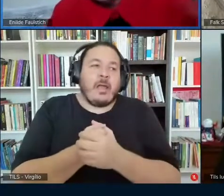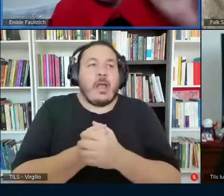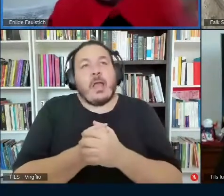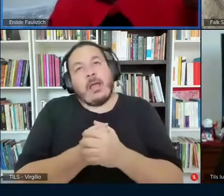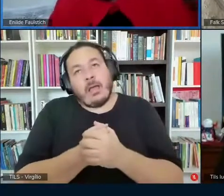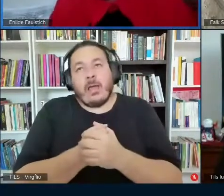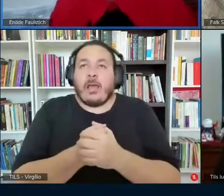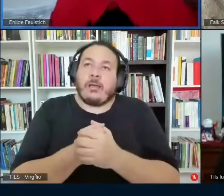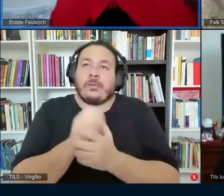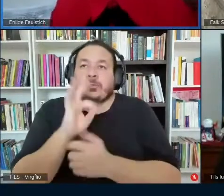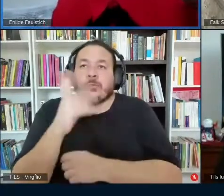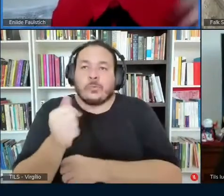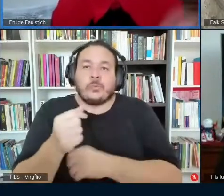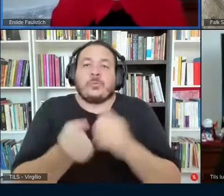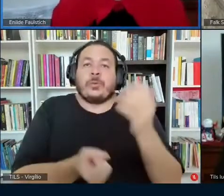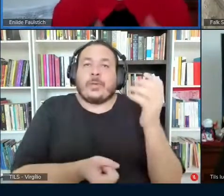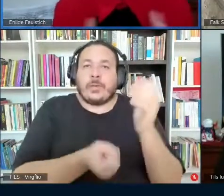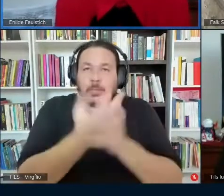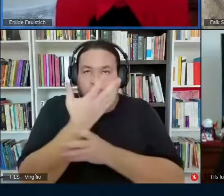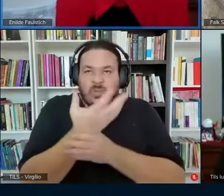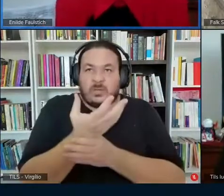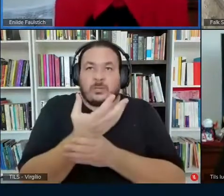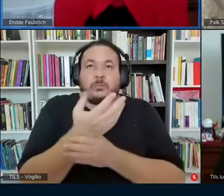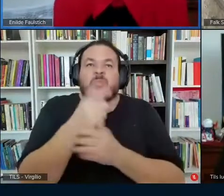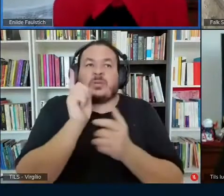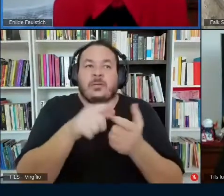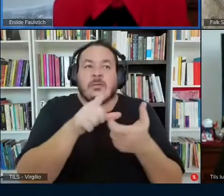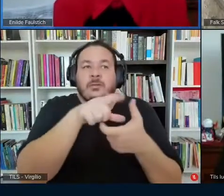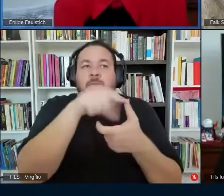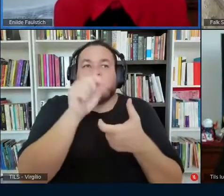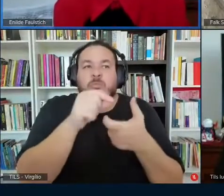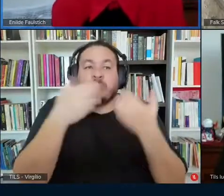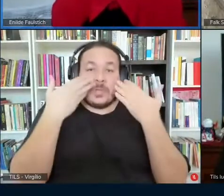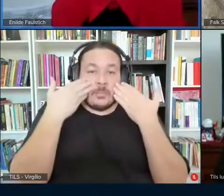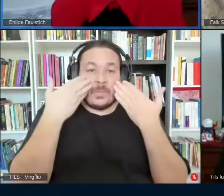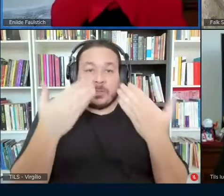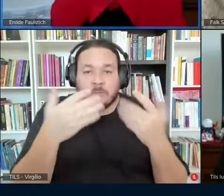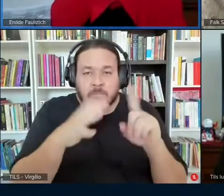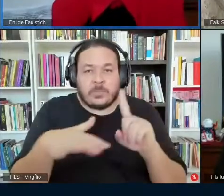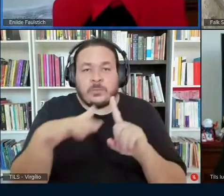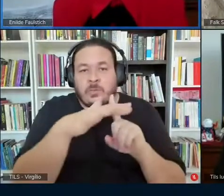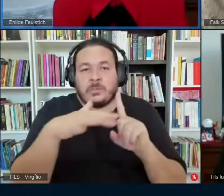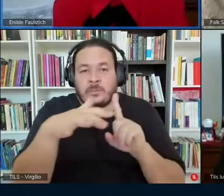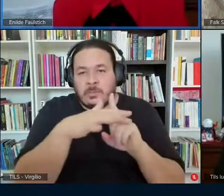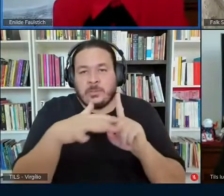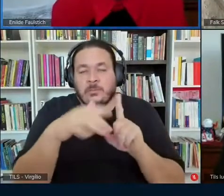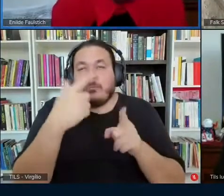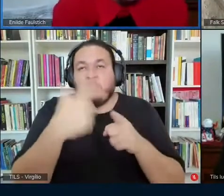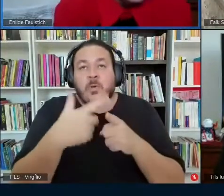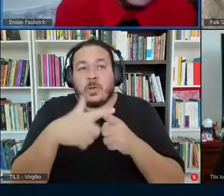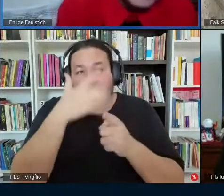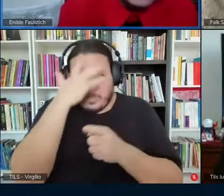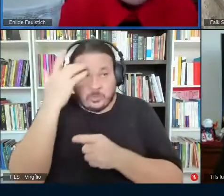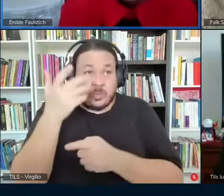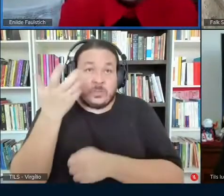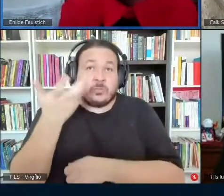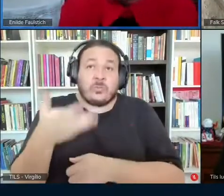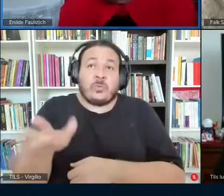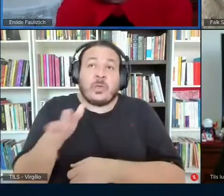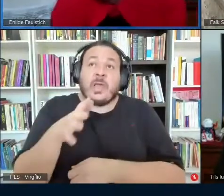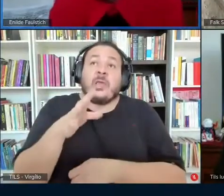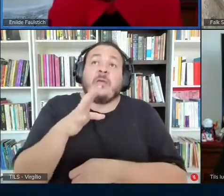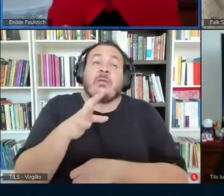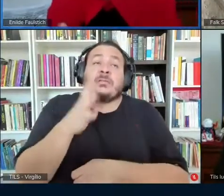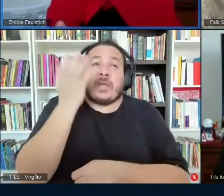agora tudo que é criado e que o léxico é que apresenta para a sociedade, porque ninguém fica querendo saber qual é o fonema que está embaixo,